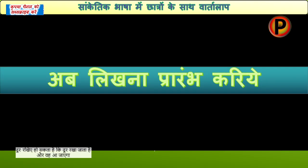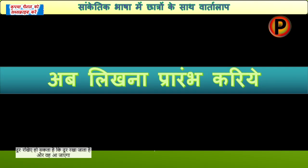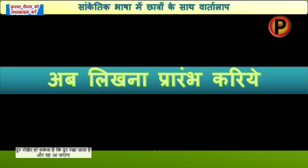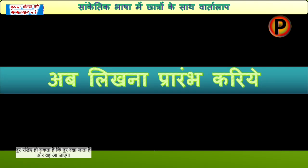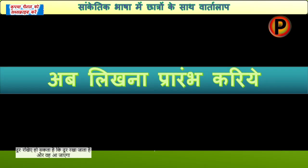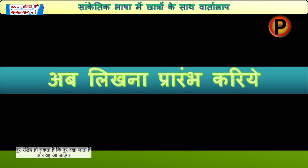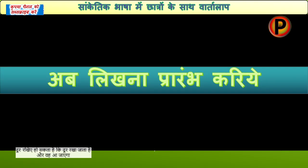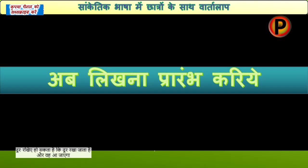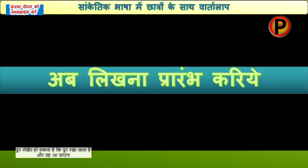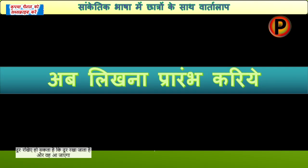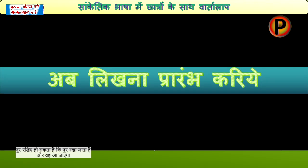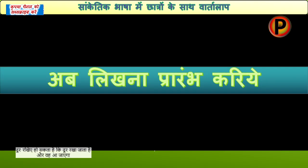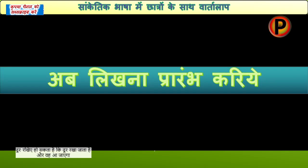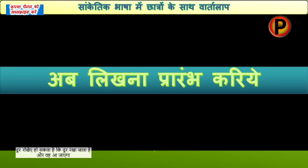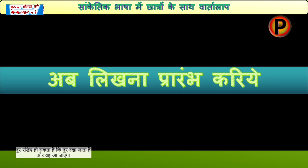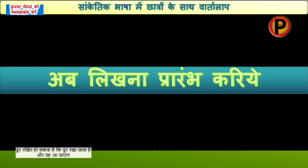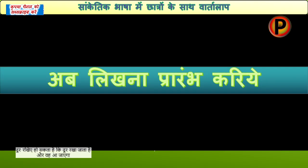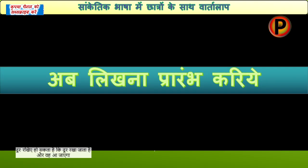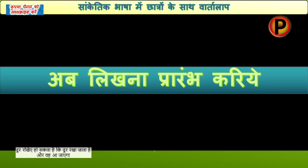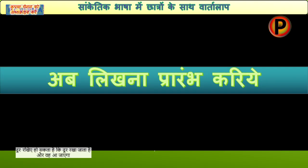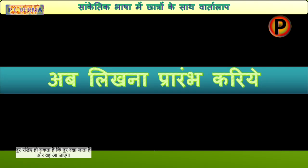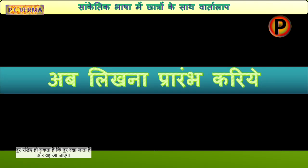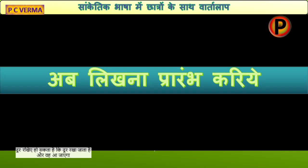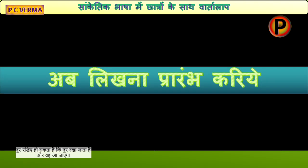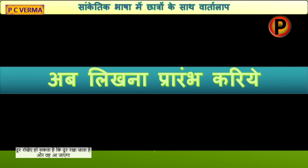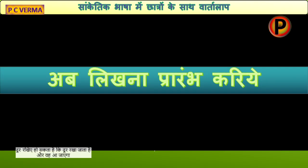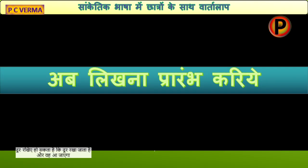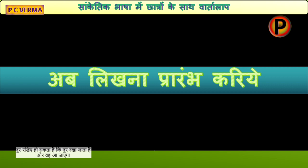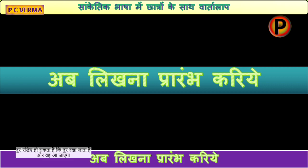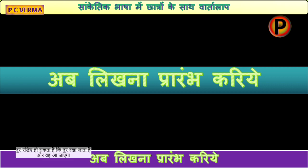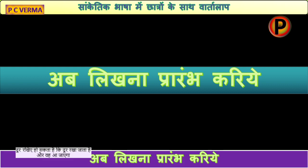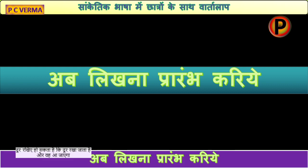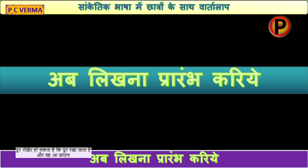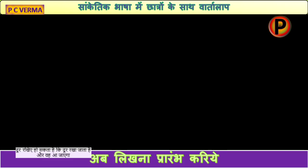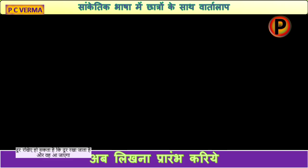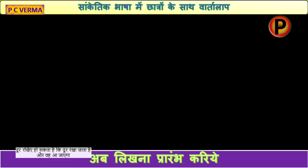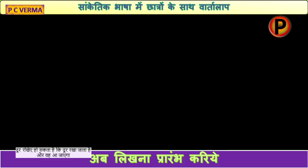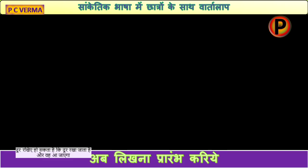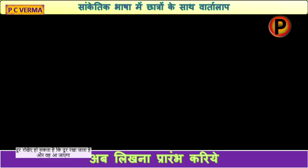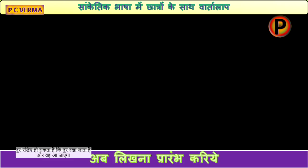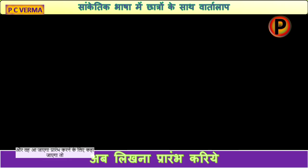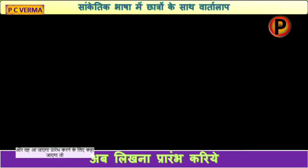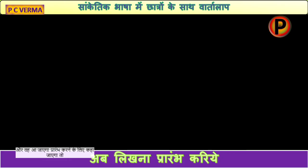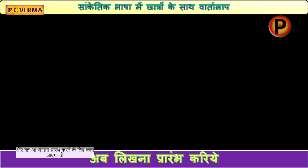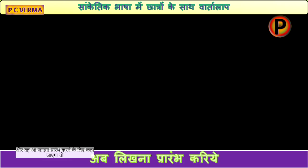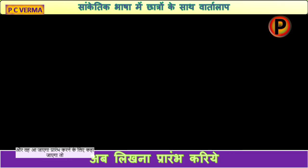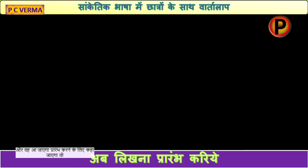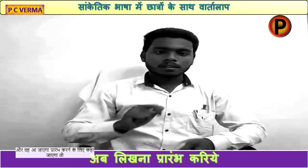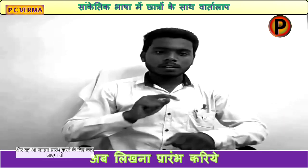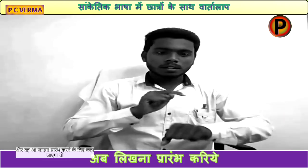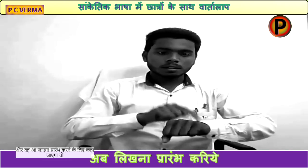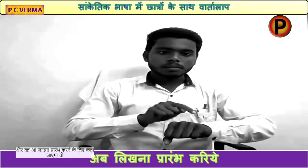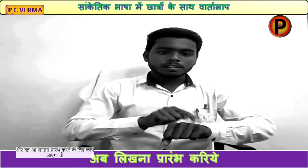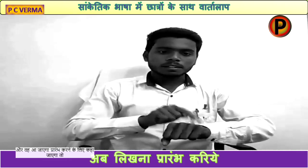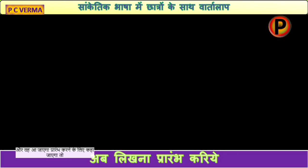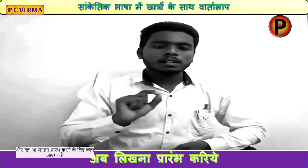इसी प्रकार से अब लिखना प्रारंभ करिए। लिखना प्रारंभ करने के लिए कहा जाएगा, तो अब लिखना प्रारंभ करना है।